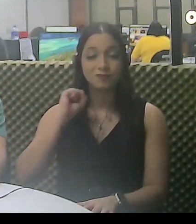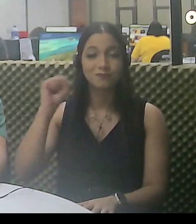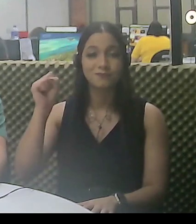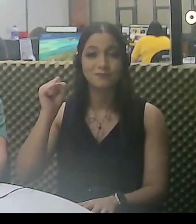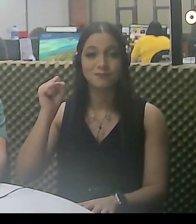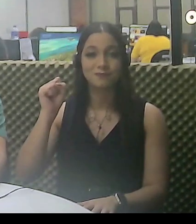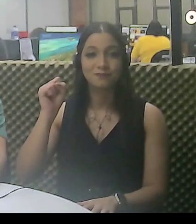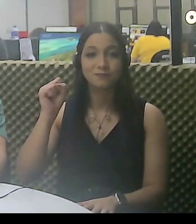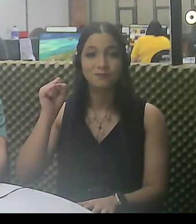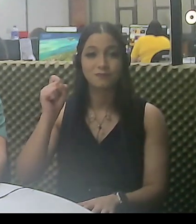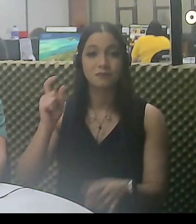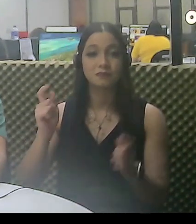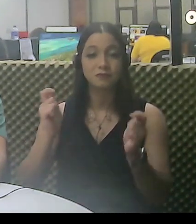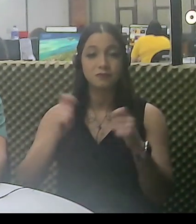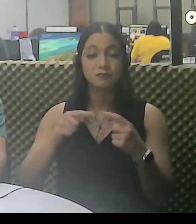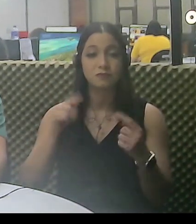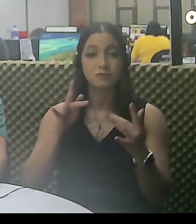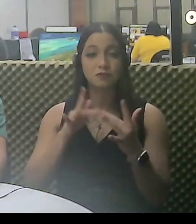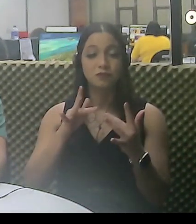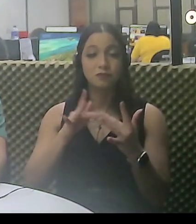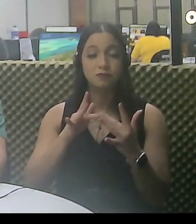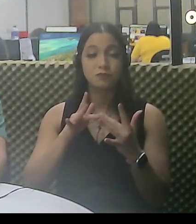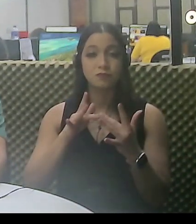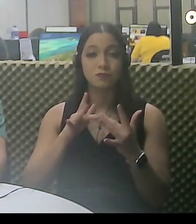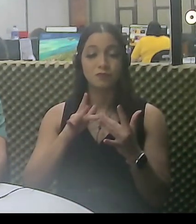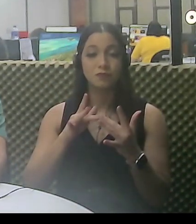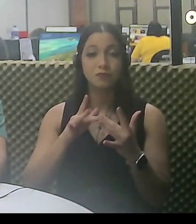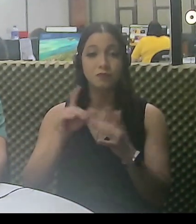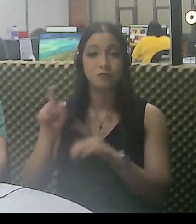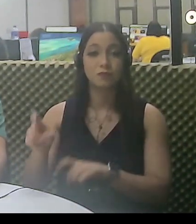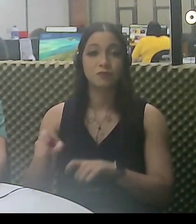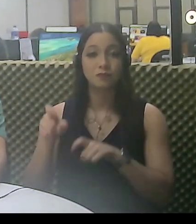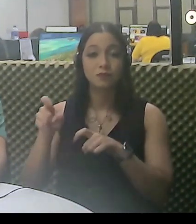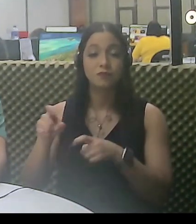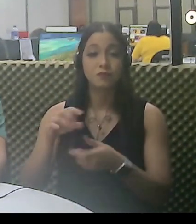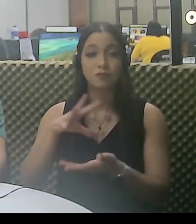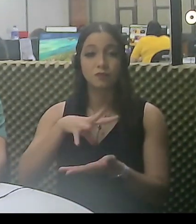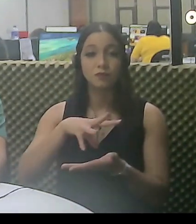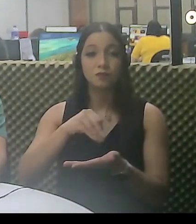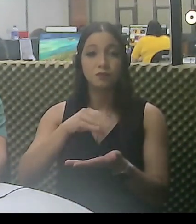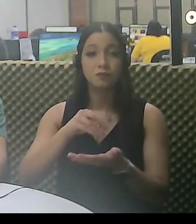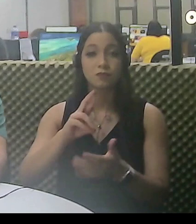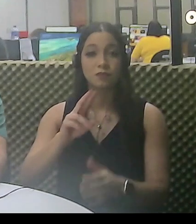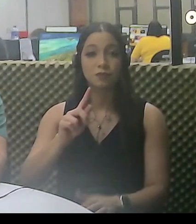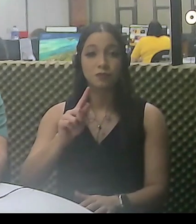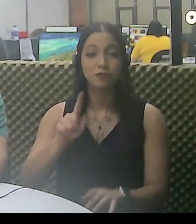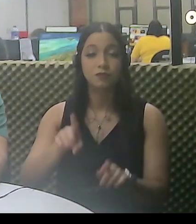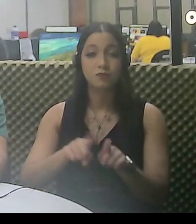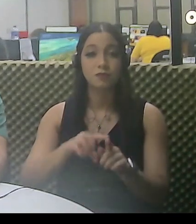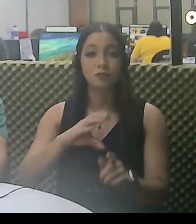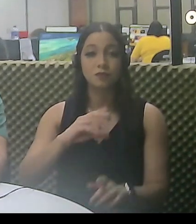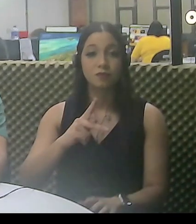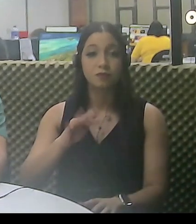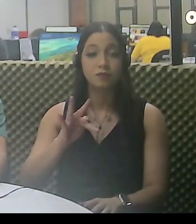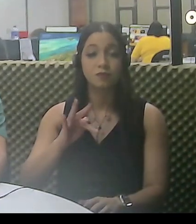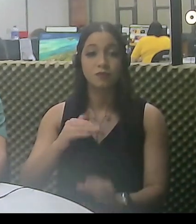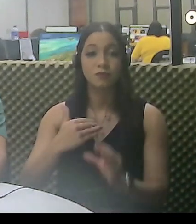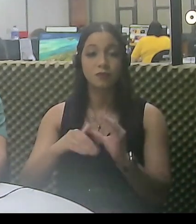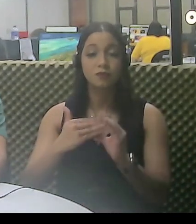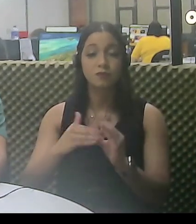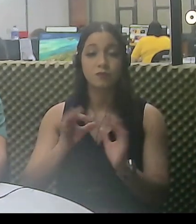para se habilitar nesse chamamento público o produtor rural deverá enviar as cópias de RG e CPF para o e-mail